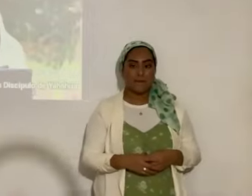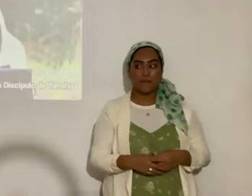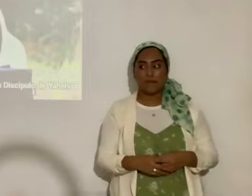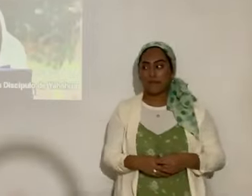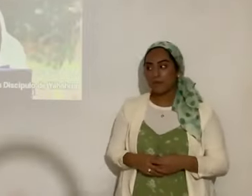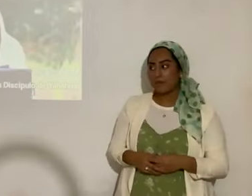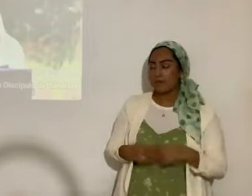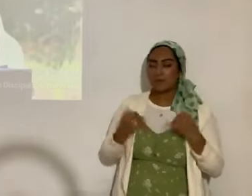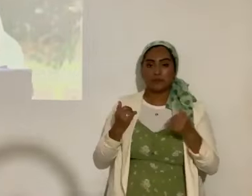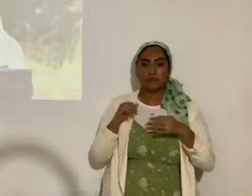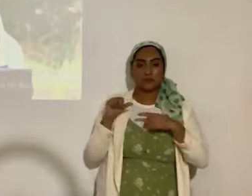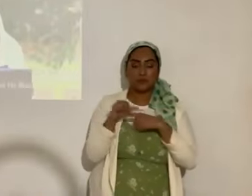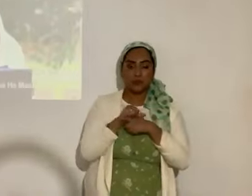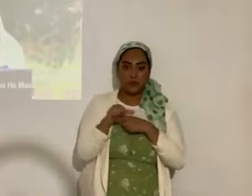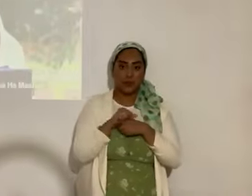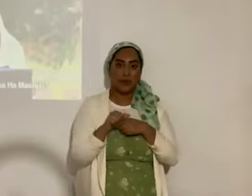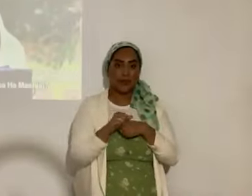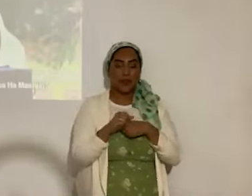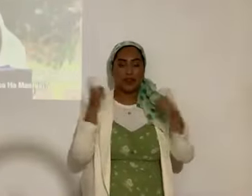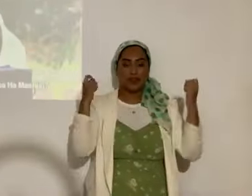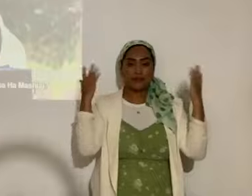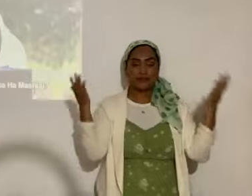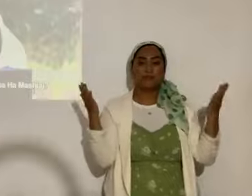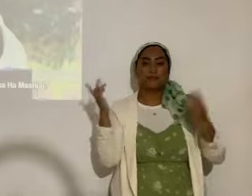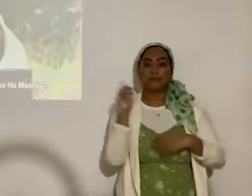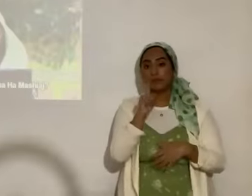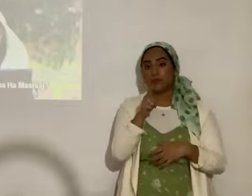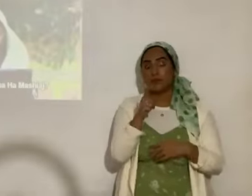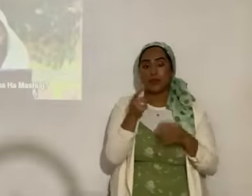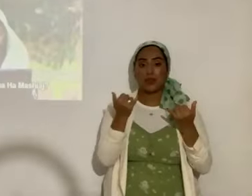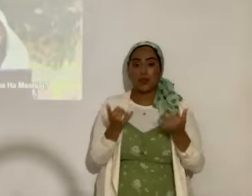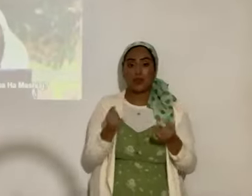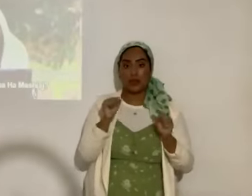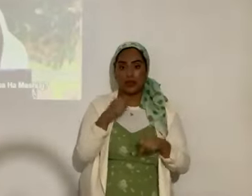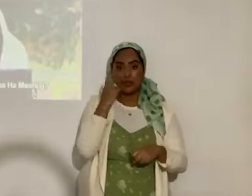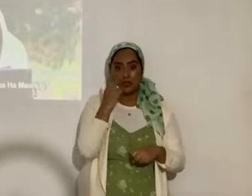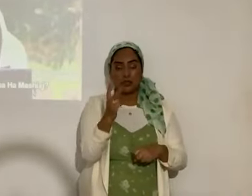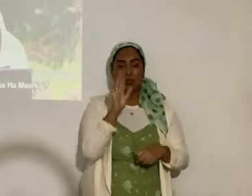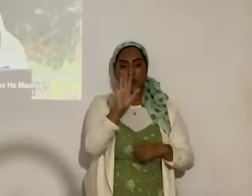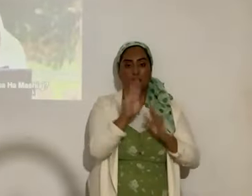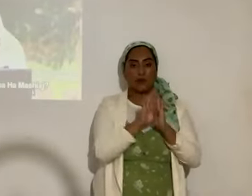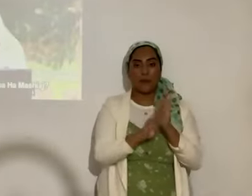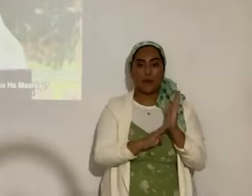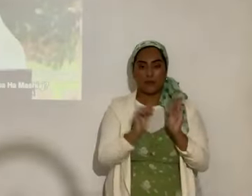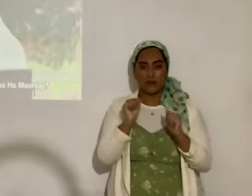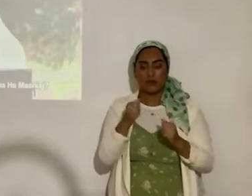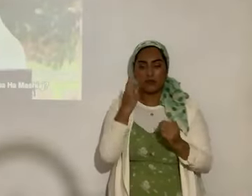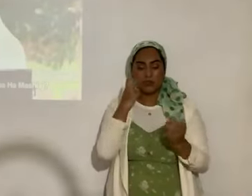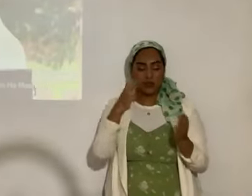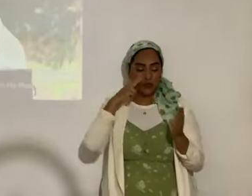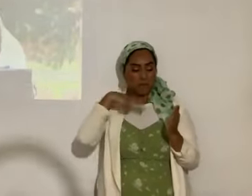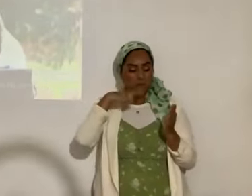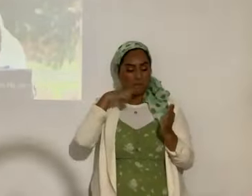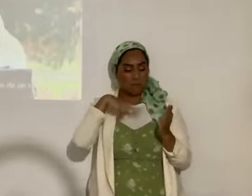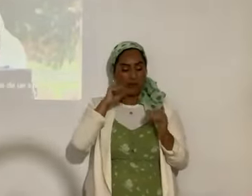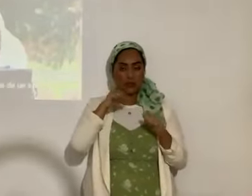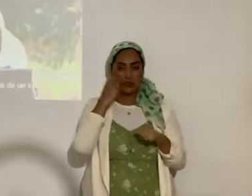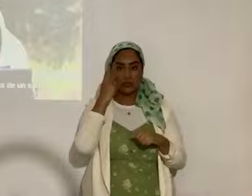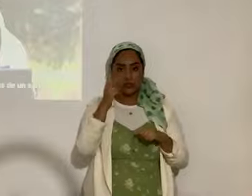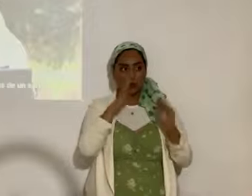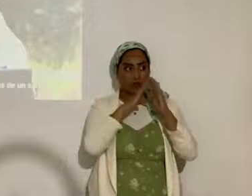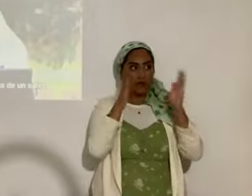un un ejercicio Aleluya tú en este momento puedes ver tu Biblia Aleluya ves tu Biblia puedes